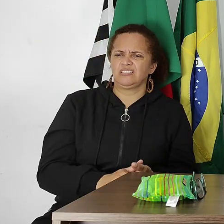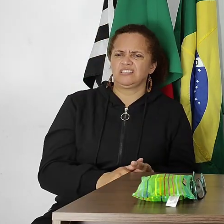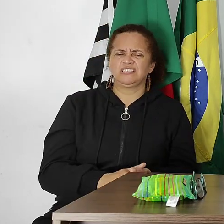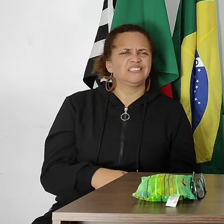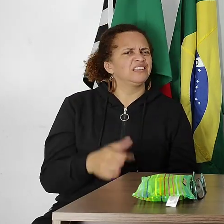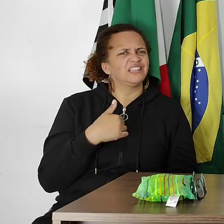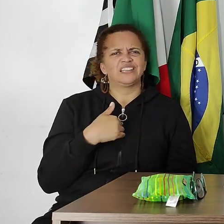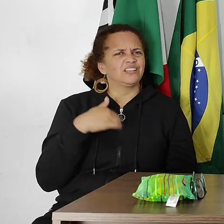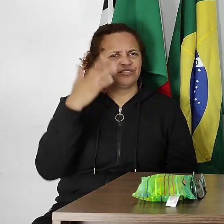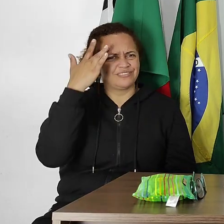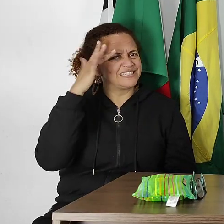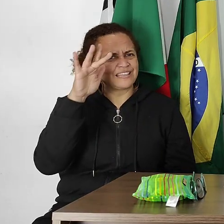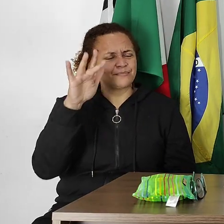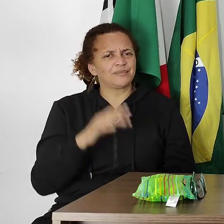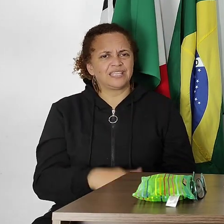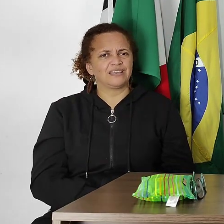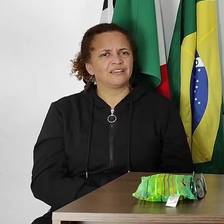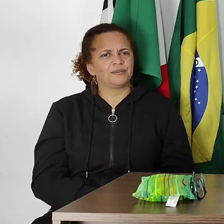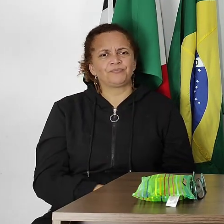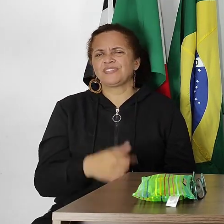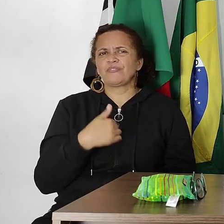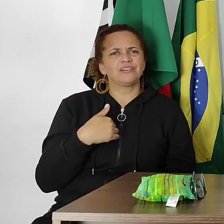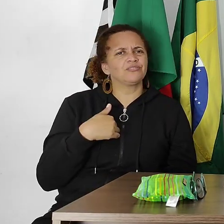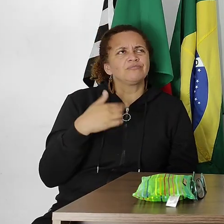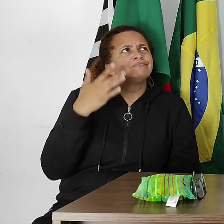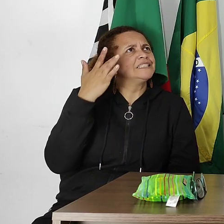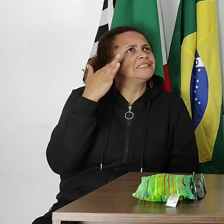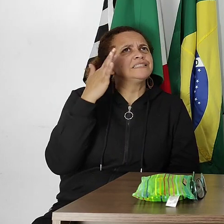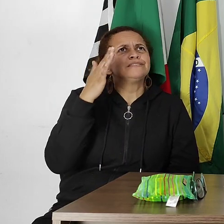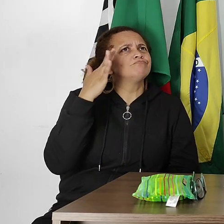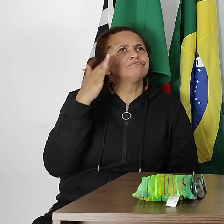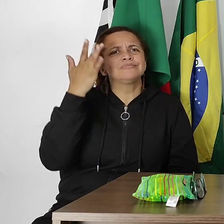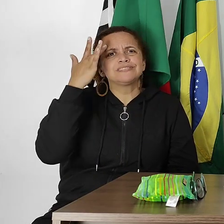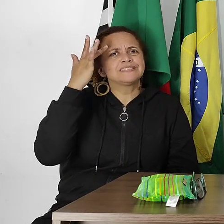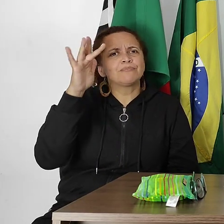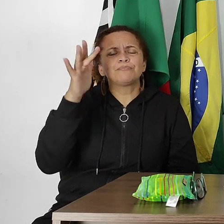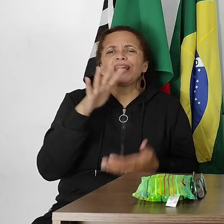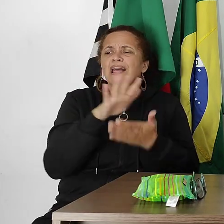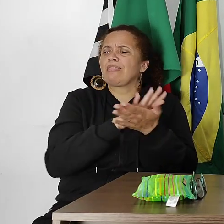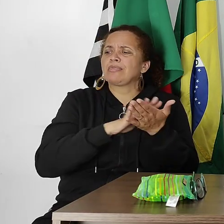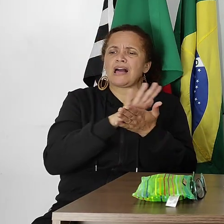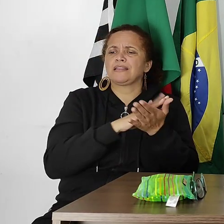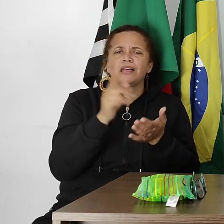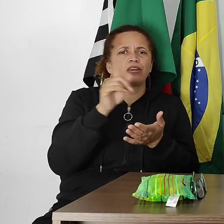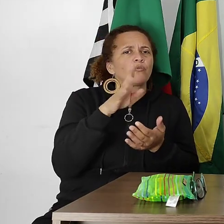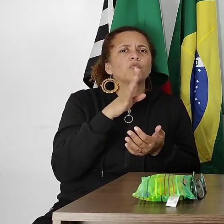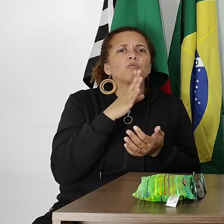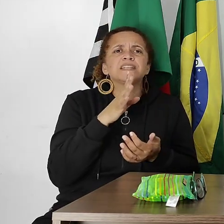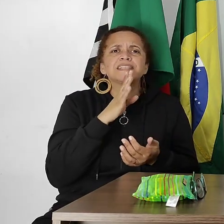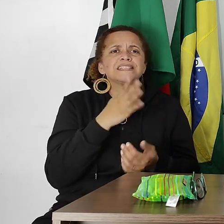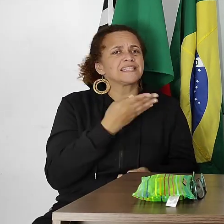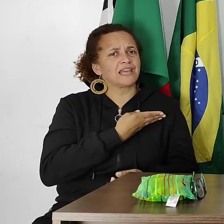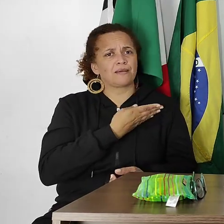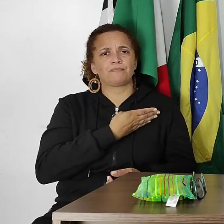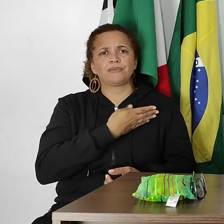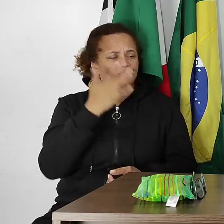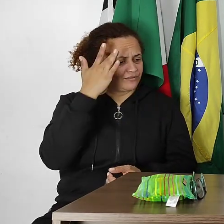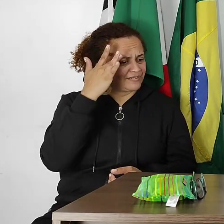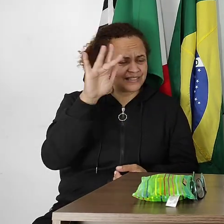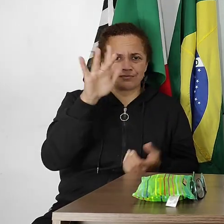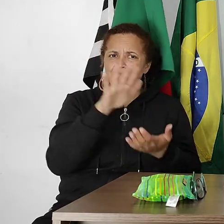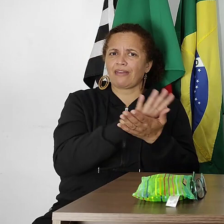ele não colocava nada a par dessas coisas. Eu não sabia nem com quem ele andava. Não sabia. Ele nunca foi de me envolver em nada